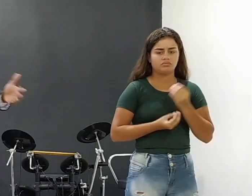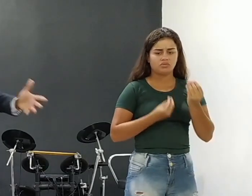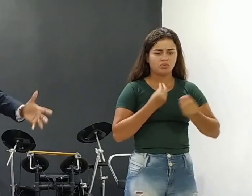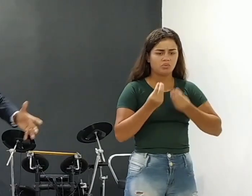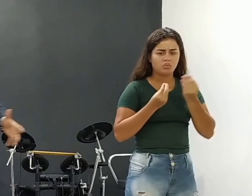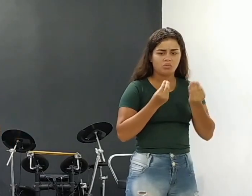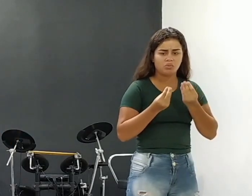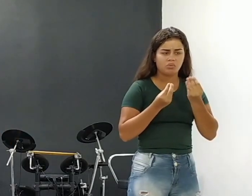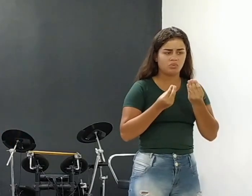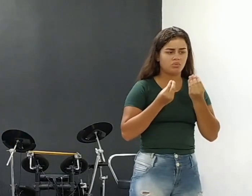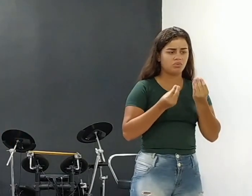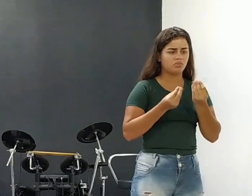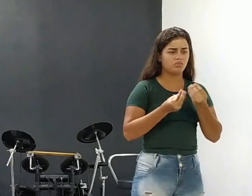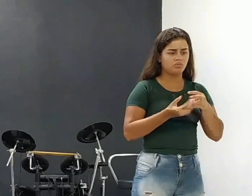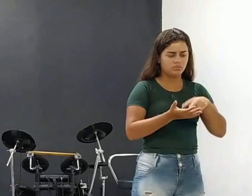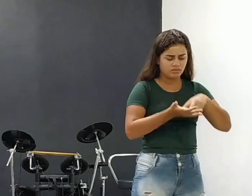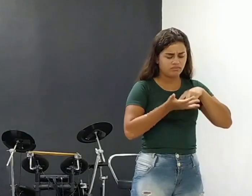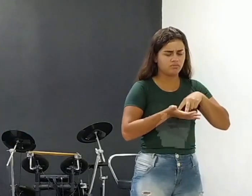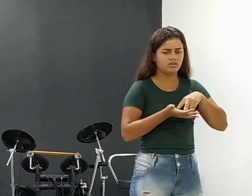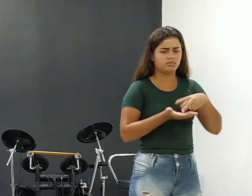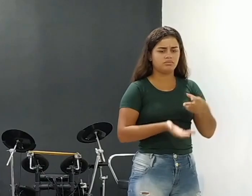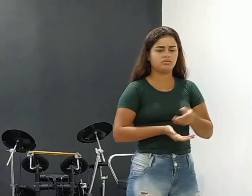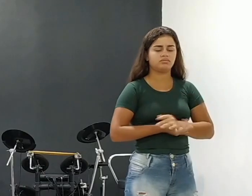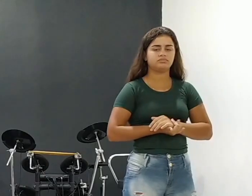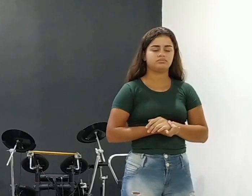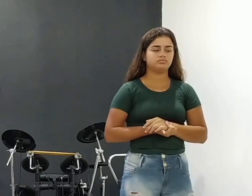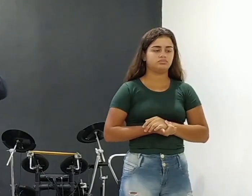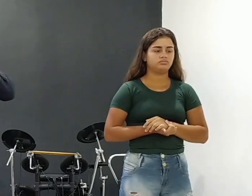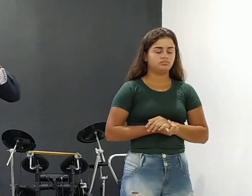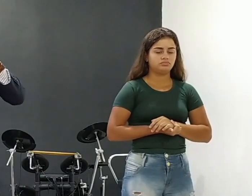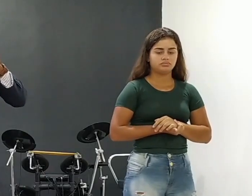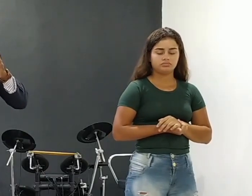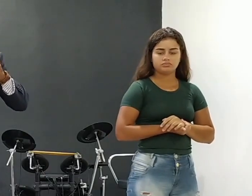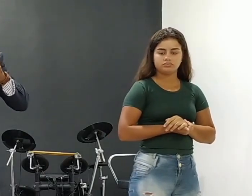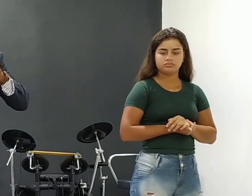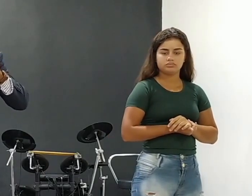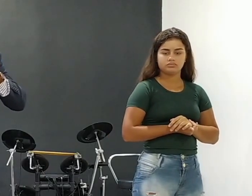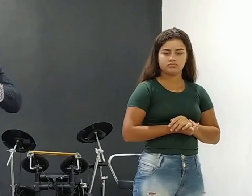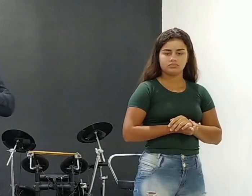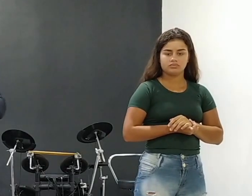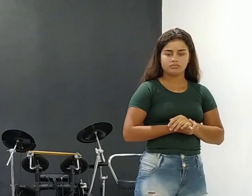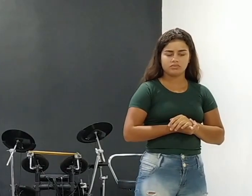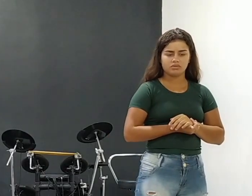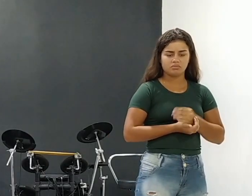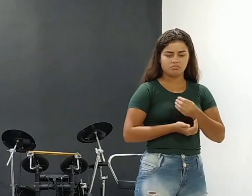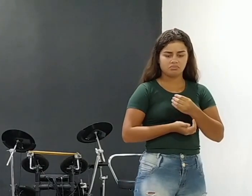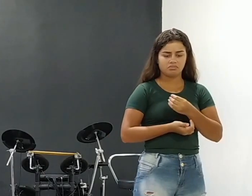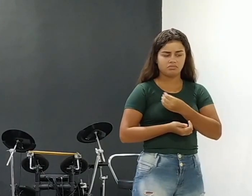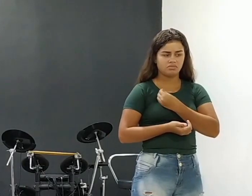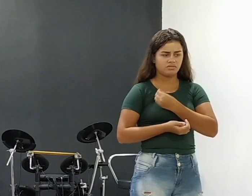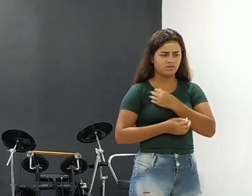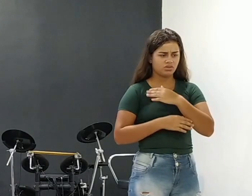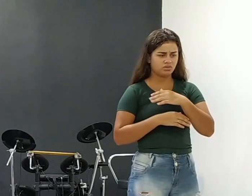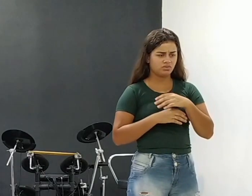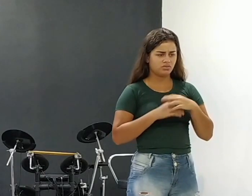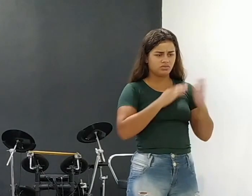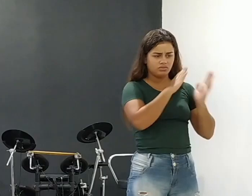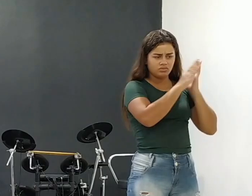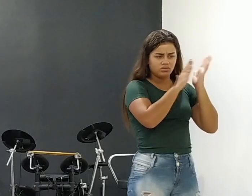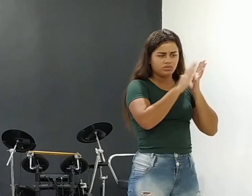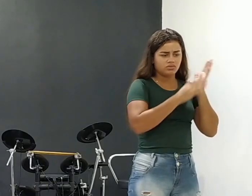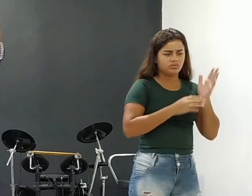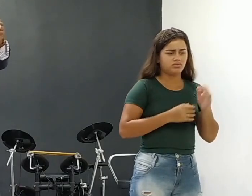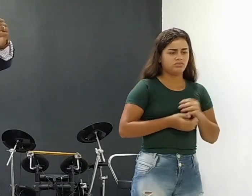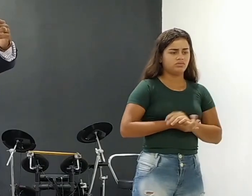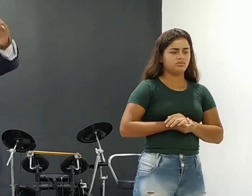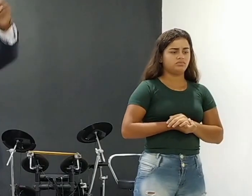está aguentando essa prova? Eu passei a minha vida inteira ouvindo que crente que tem propósito de